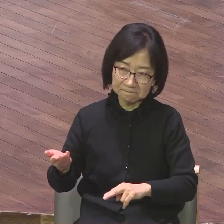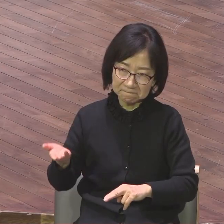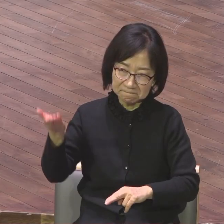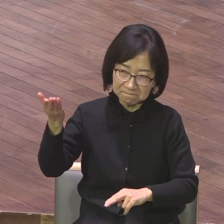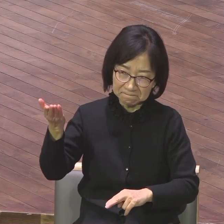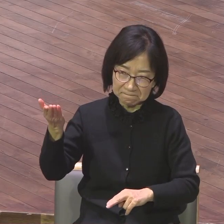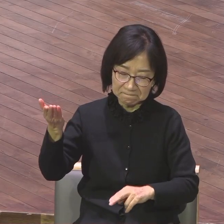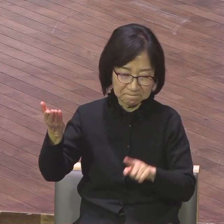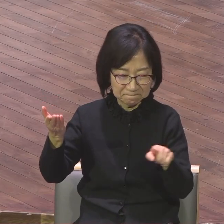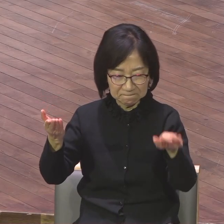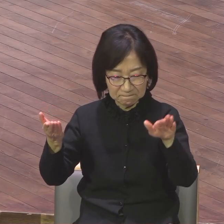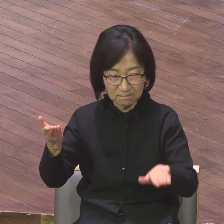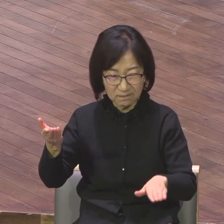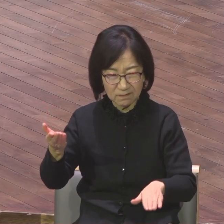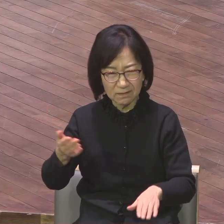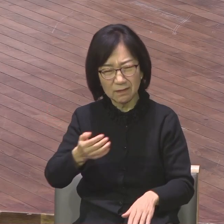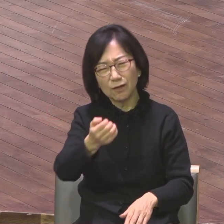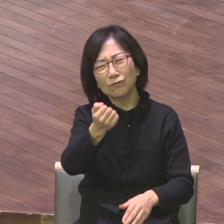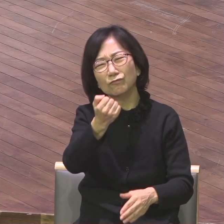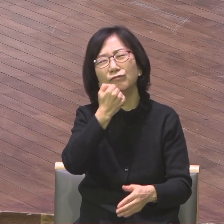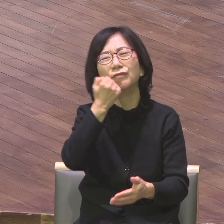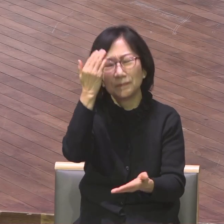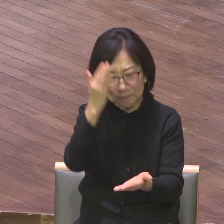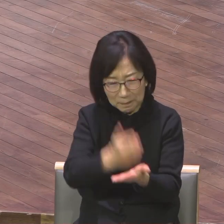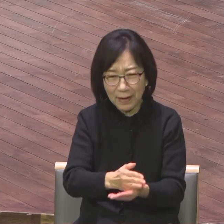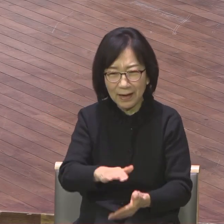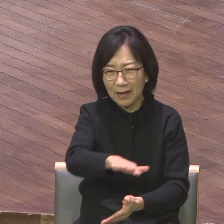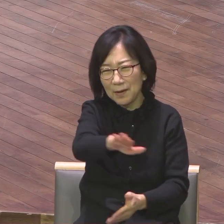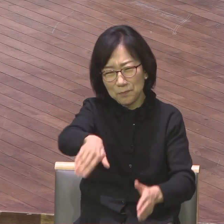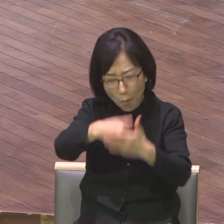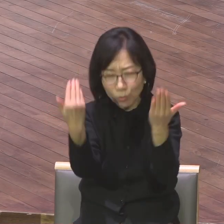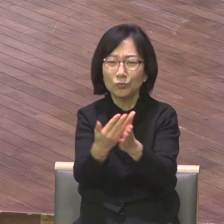있어요? 다 종놈들인데.